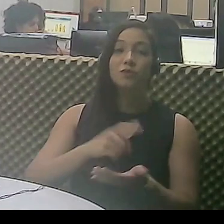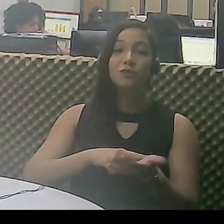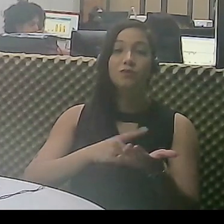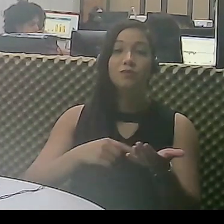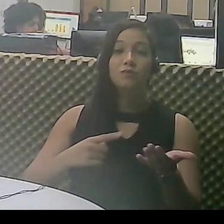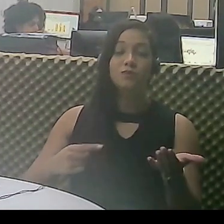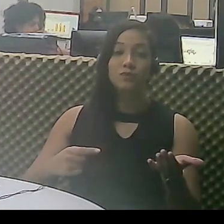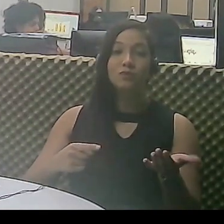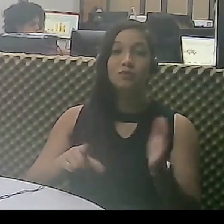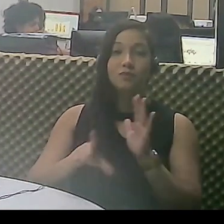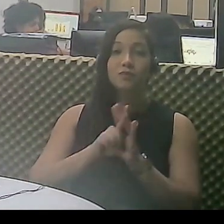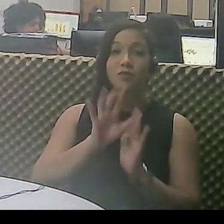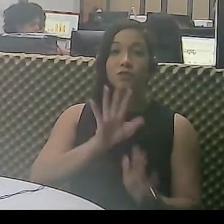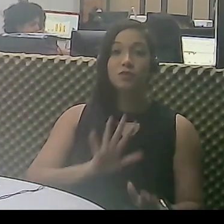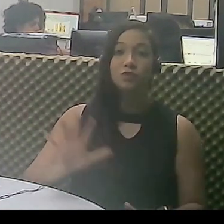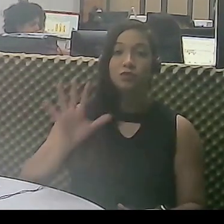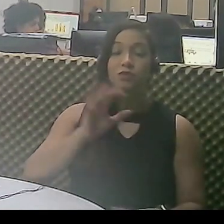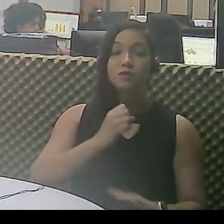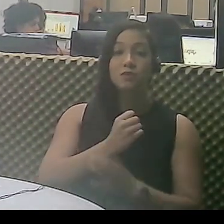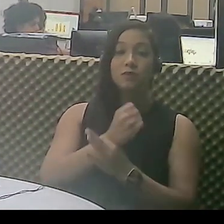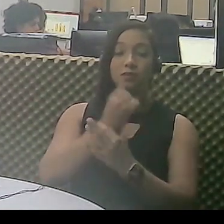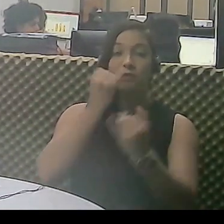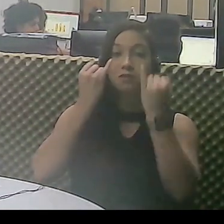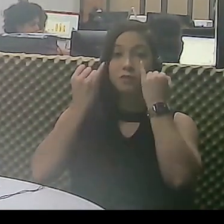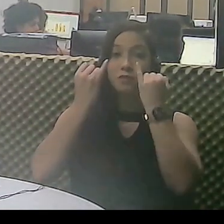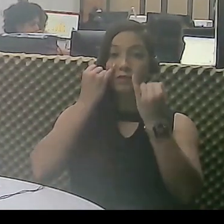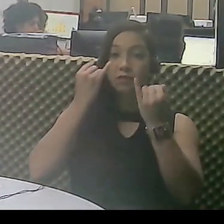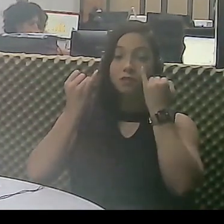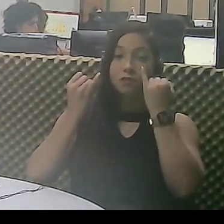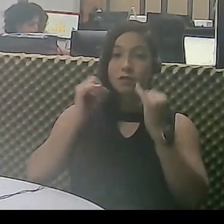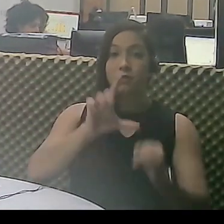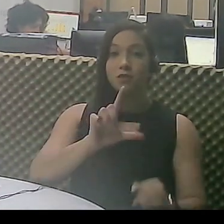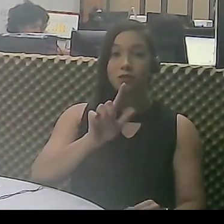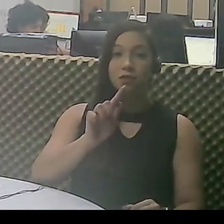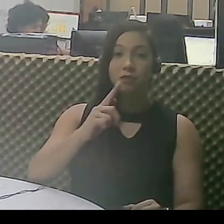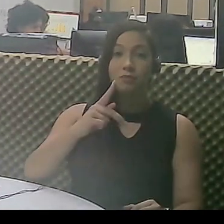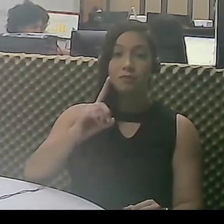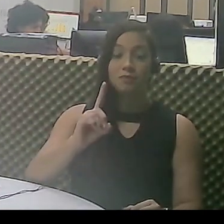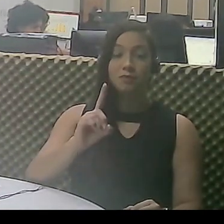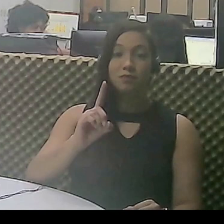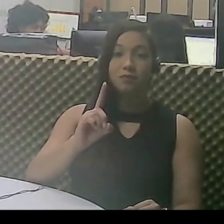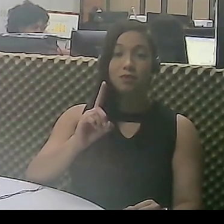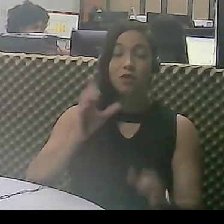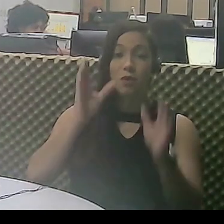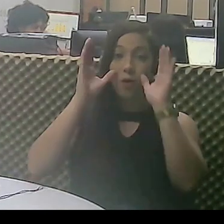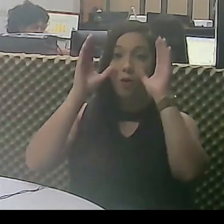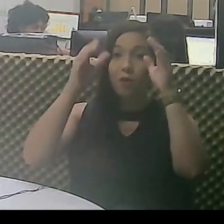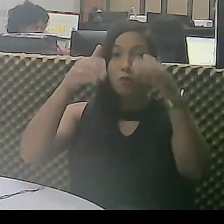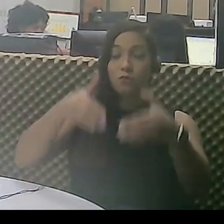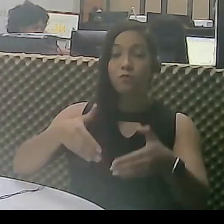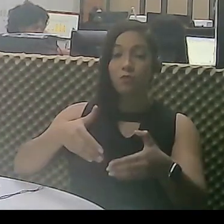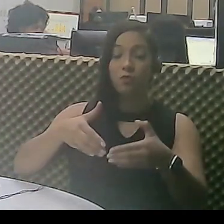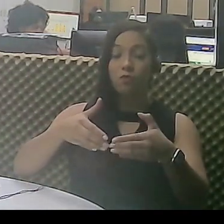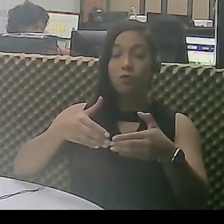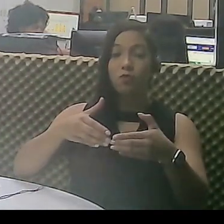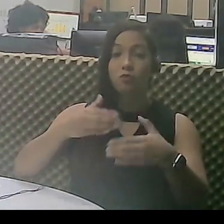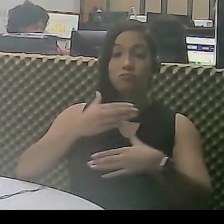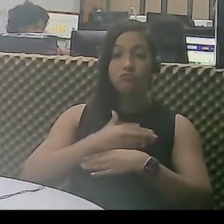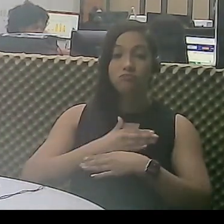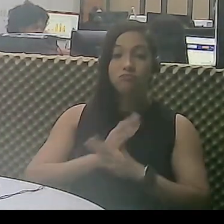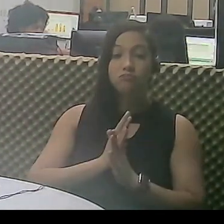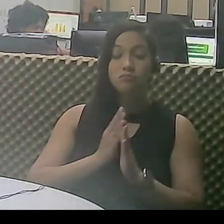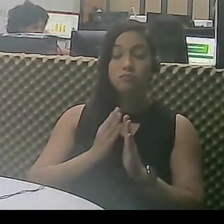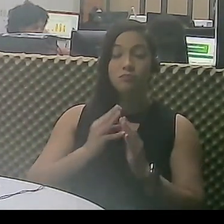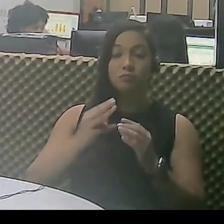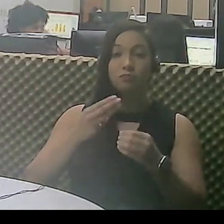cartilha da Lei Geral de Proteção de Dados Pessoais, a LGPD, voltada para a conduta dos servidores